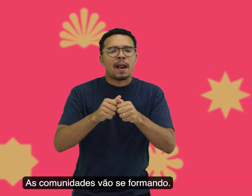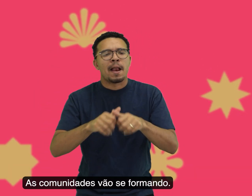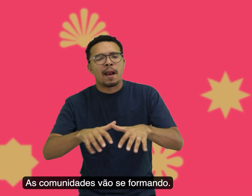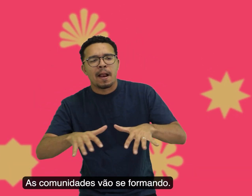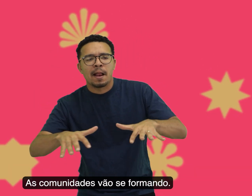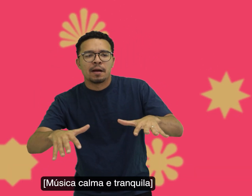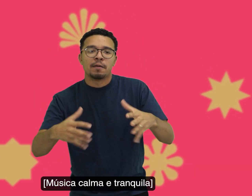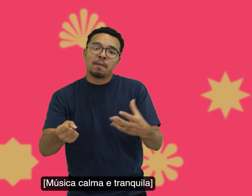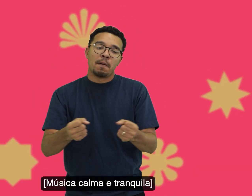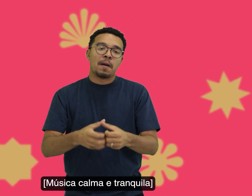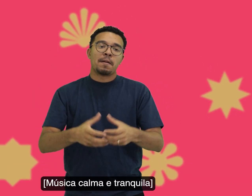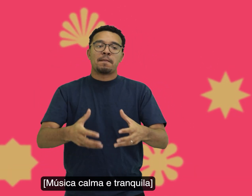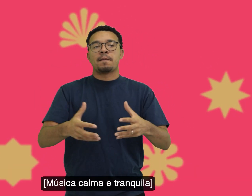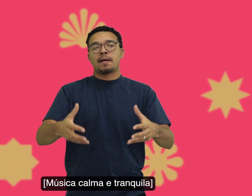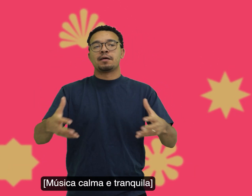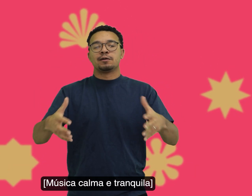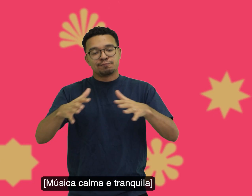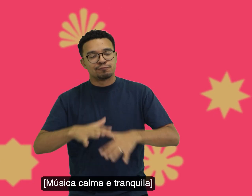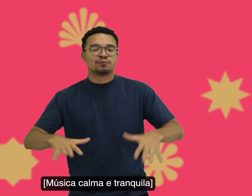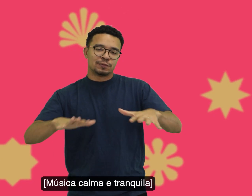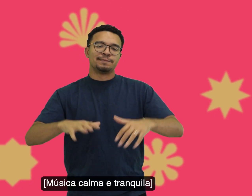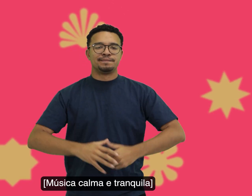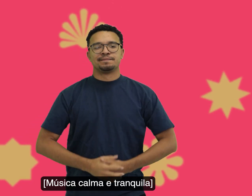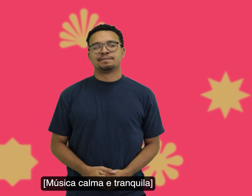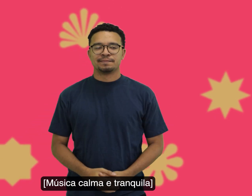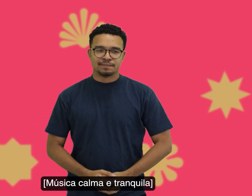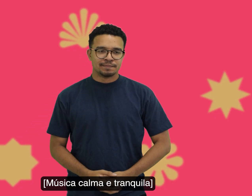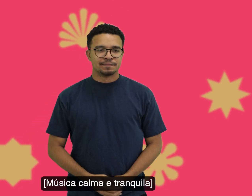As comunidades vão se formando.